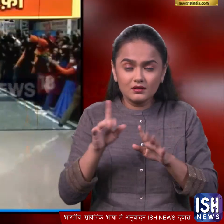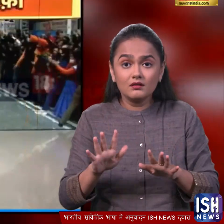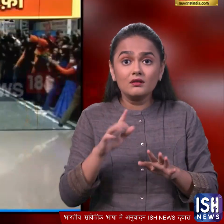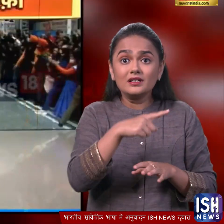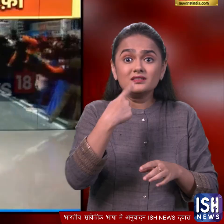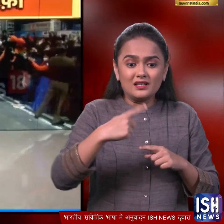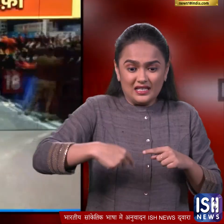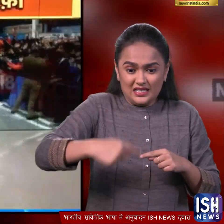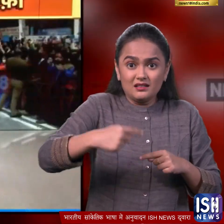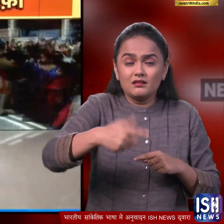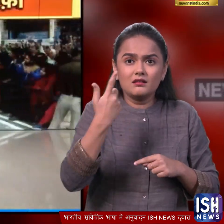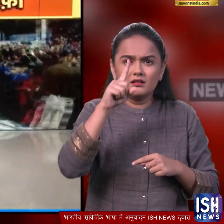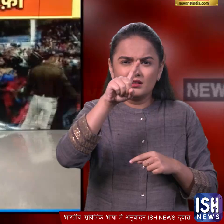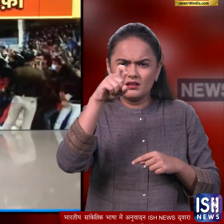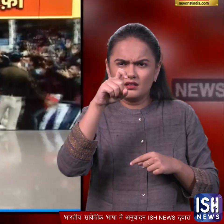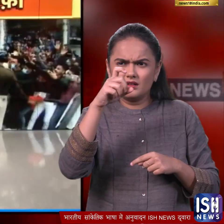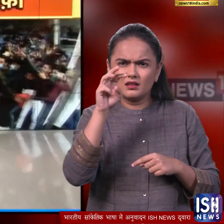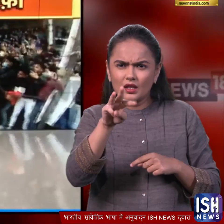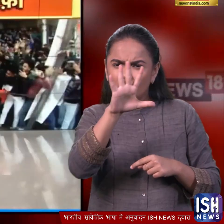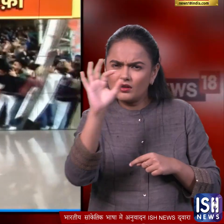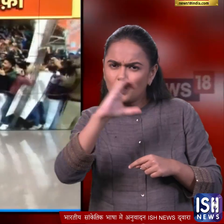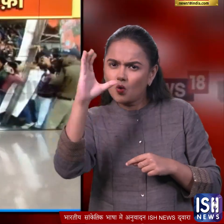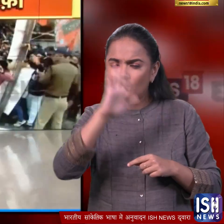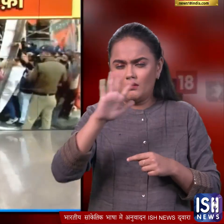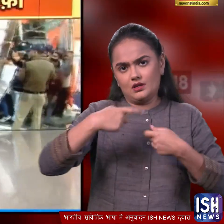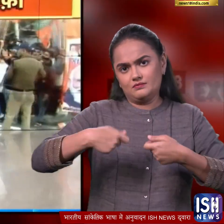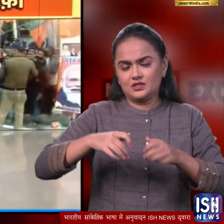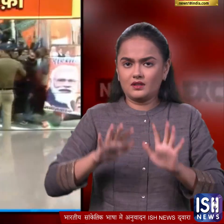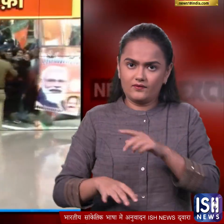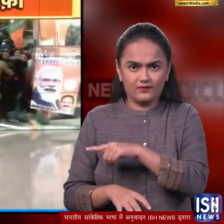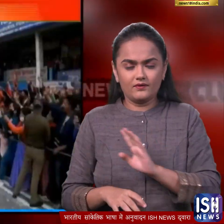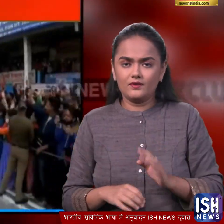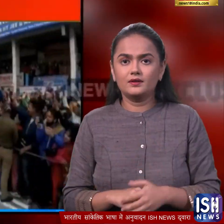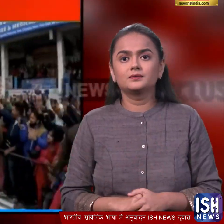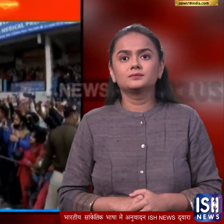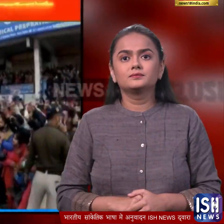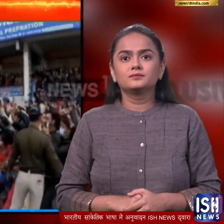सौगात दी। इन योजनाओं पर करीब 17,500 करोड़ रुपए का खर्च आएगा,